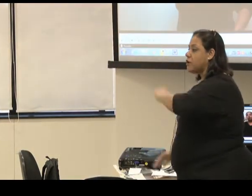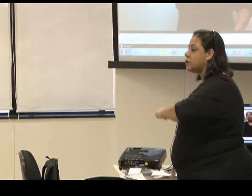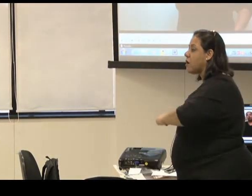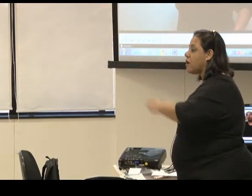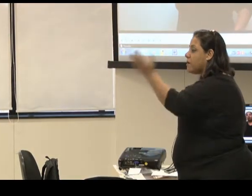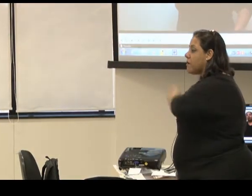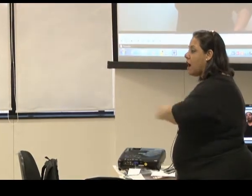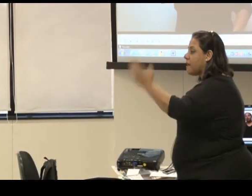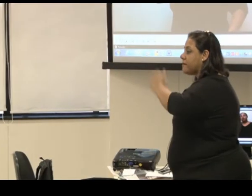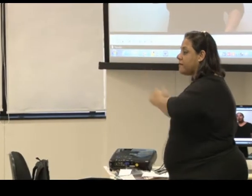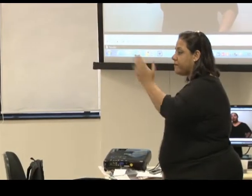Último, bora?